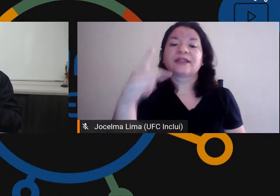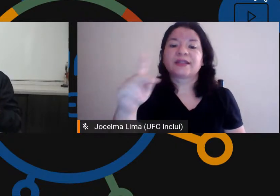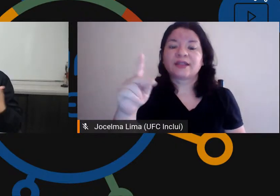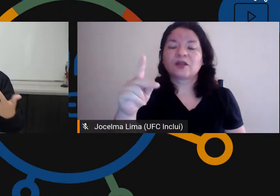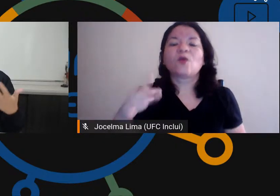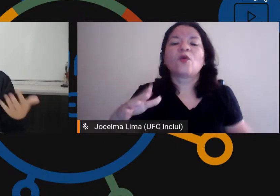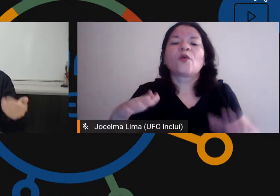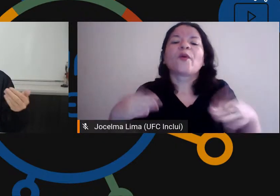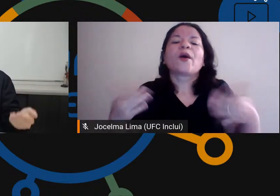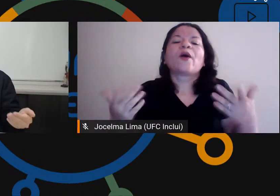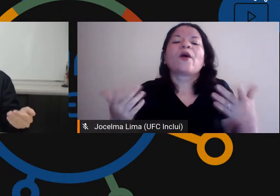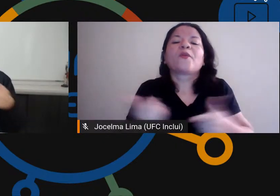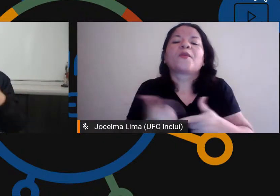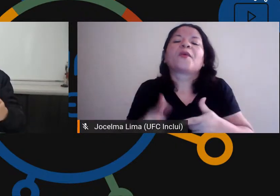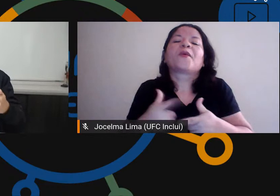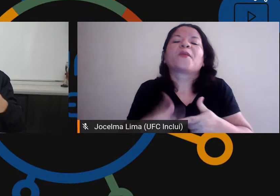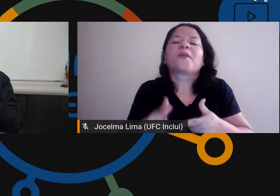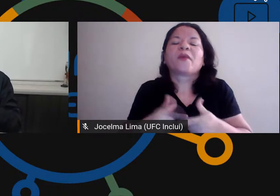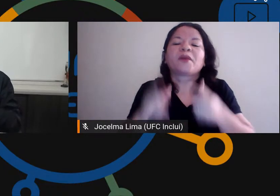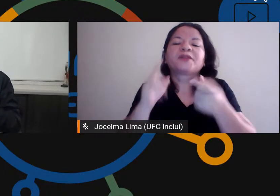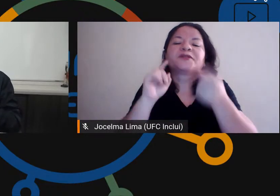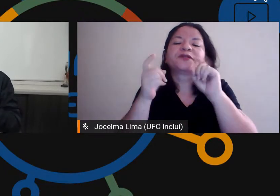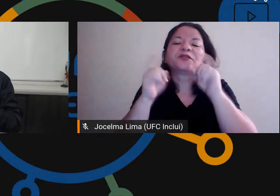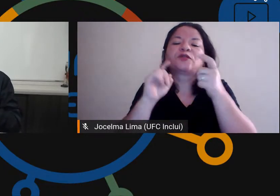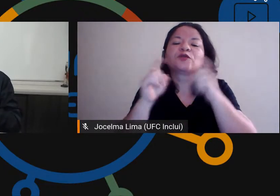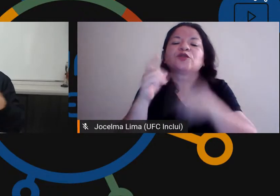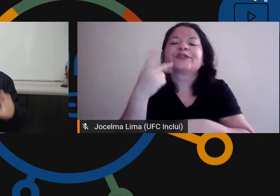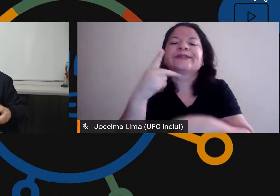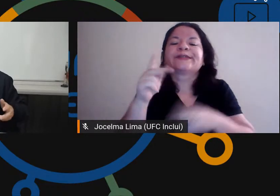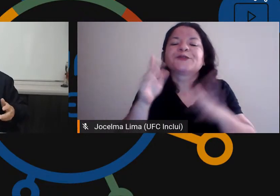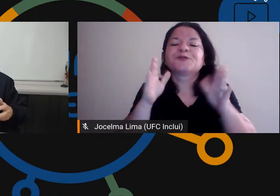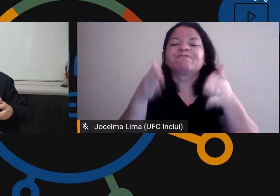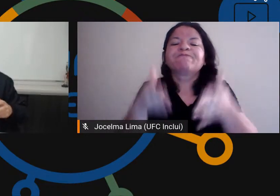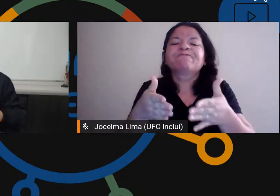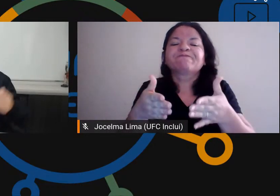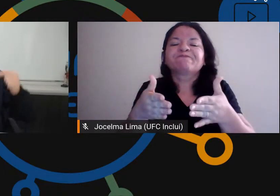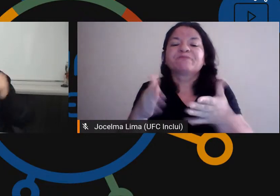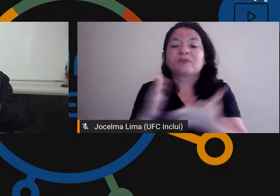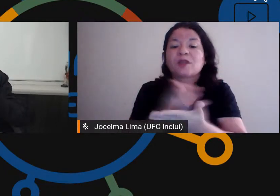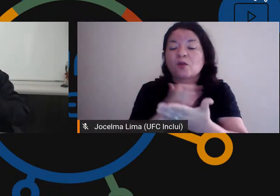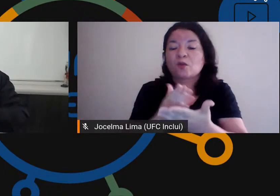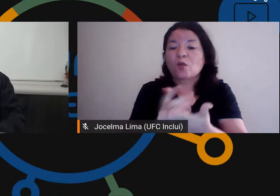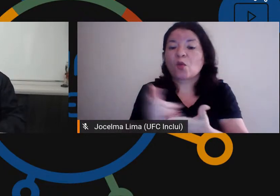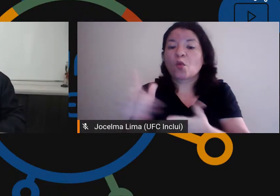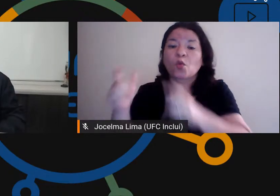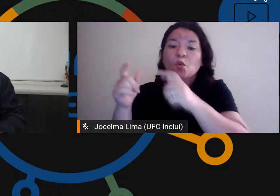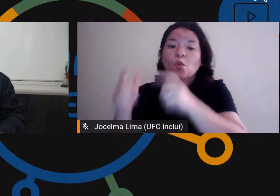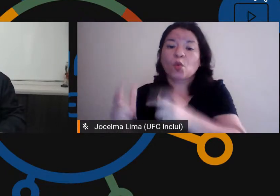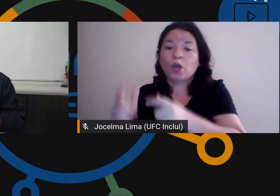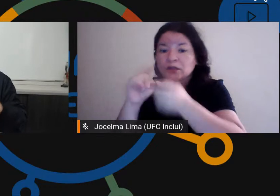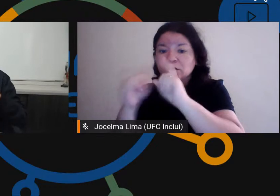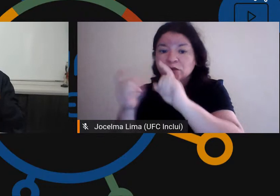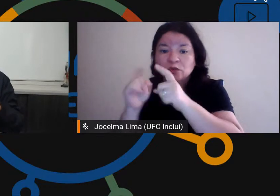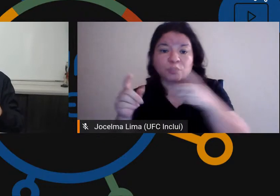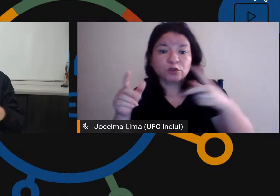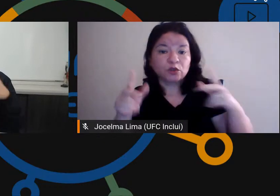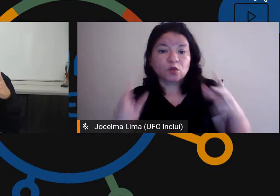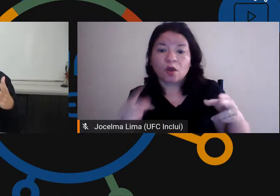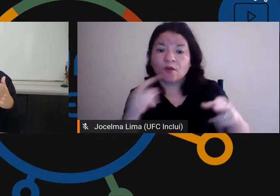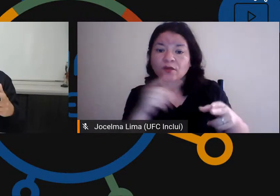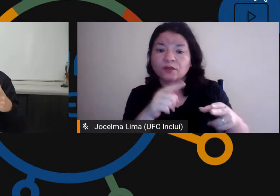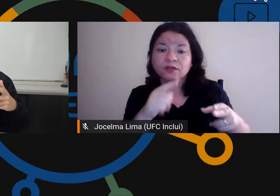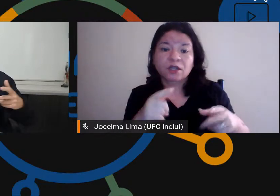de discutir com os melhores cientistas do mundo da tua especialidade? Tem gente em outros lugares discutindo a mesma coisa que você, em outro